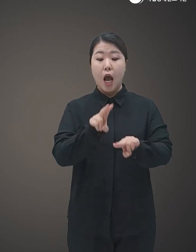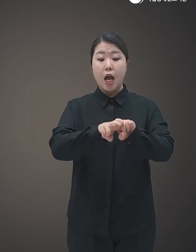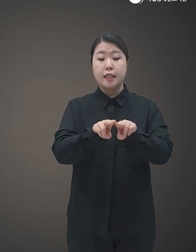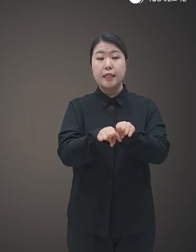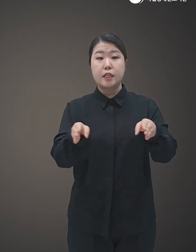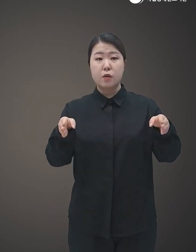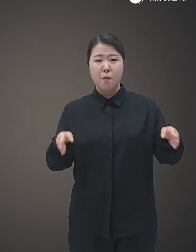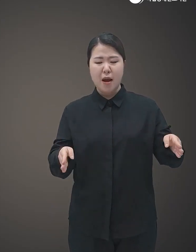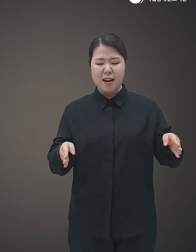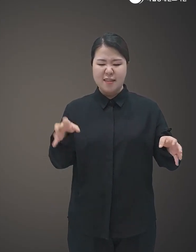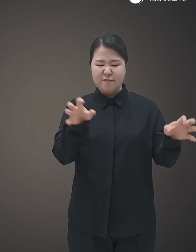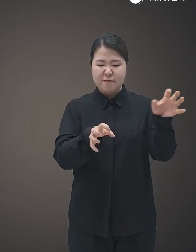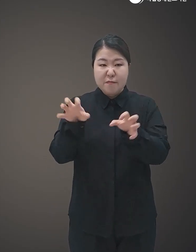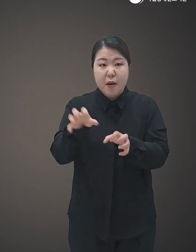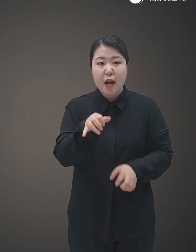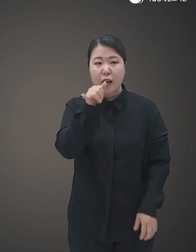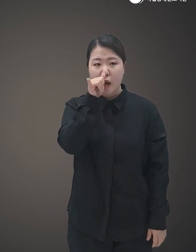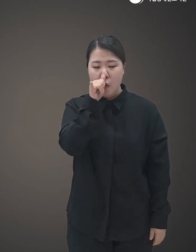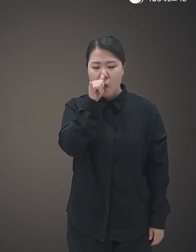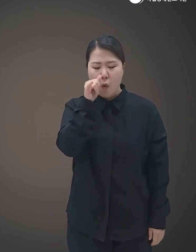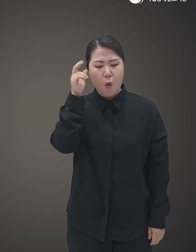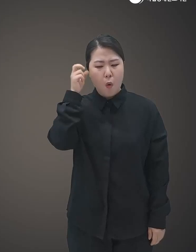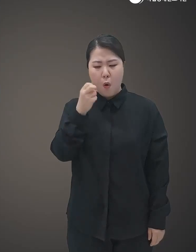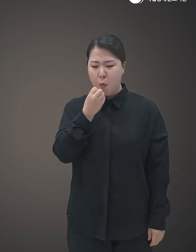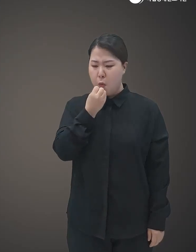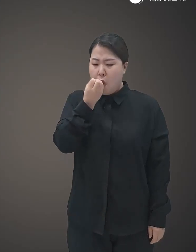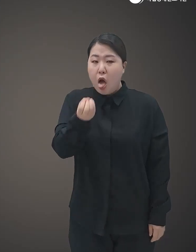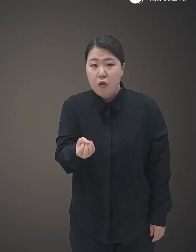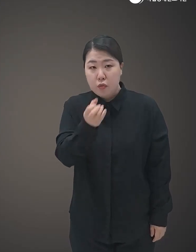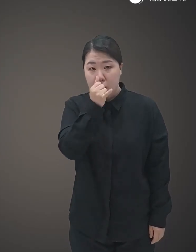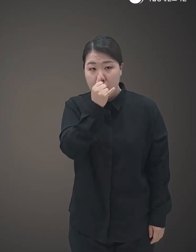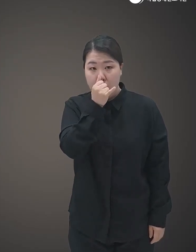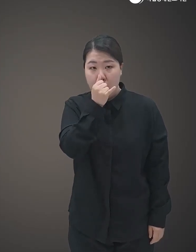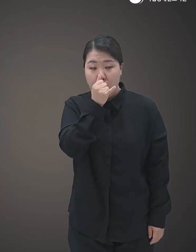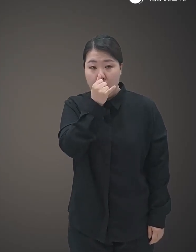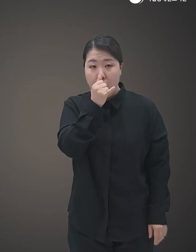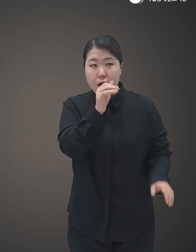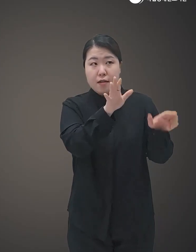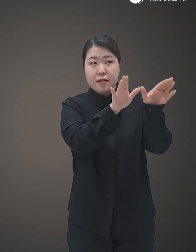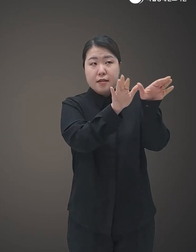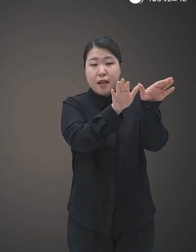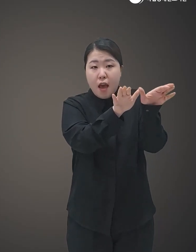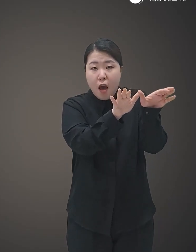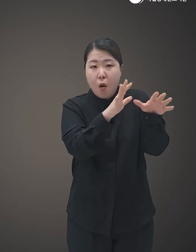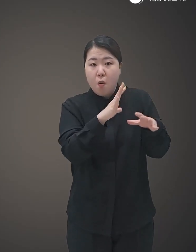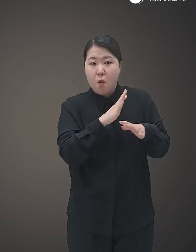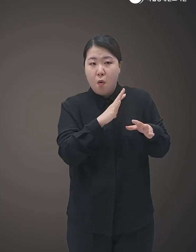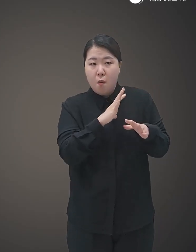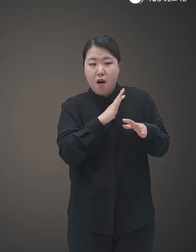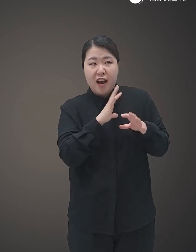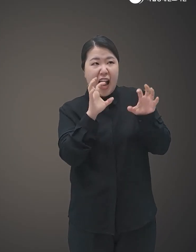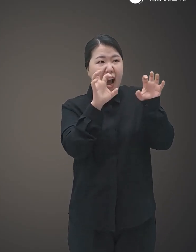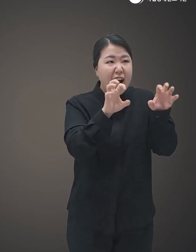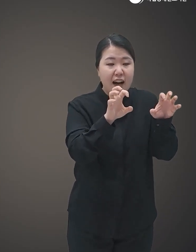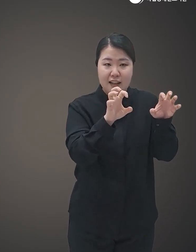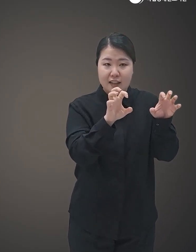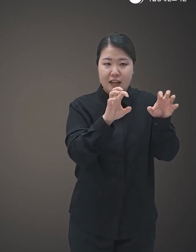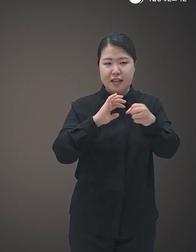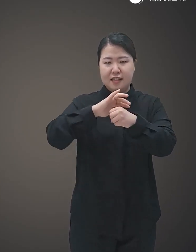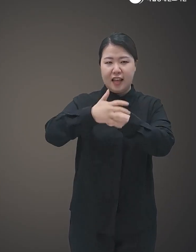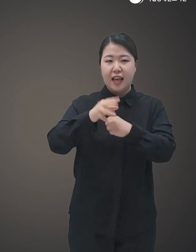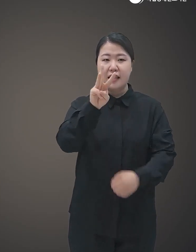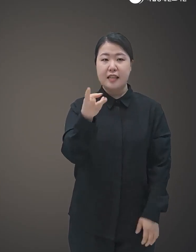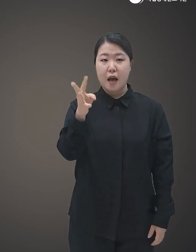소파를 엉망진창으로 만들어 놓고 헤어볼을 토해내며 새를 공포에 떨게 하는 전